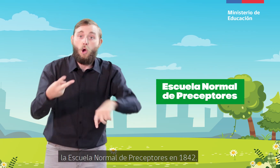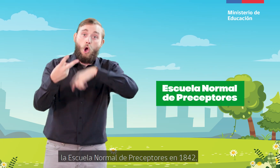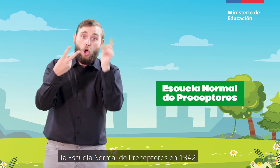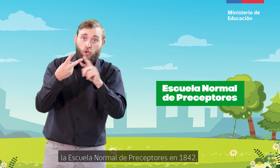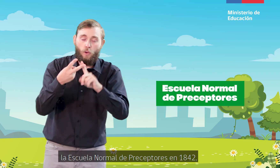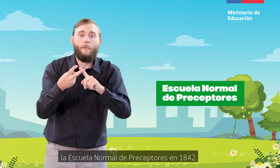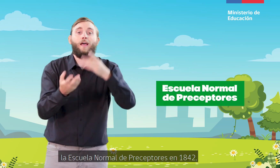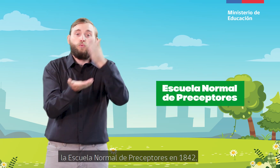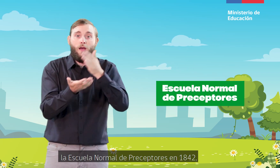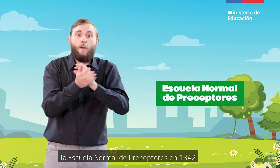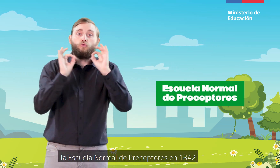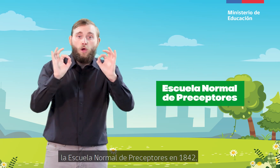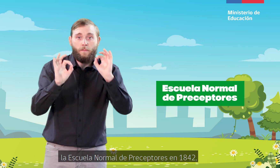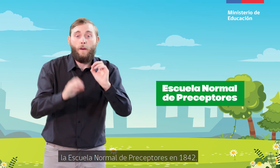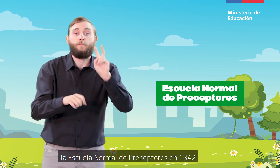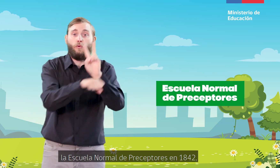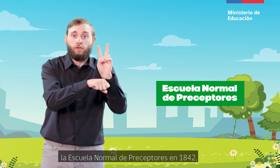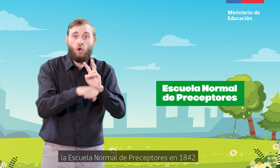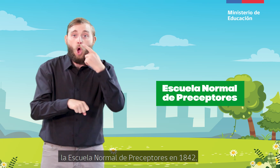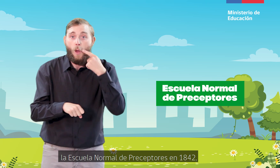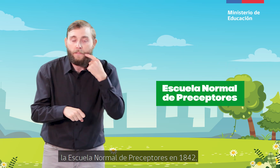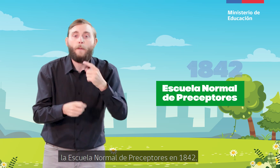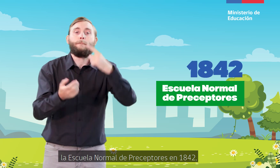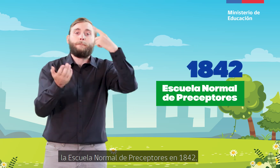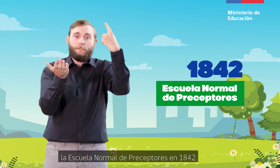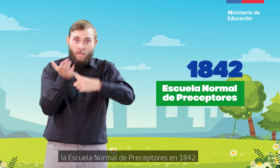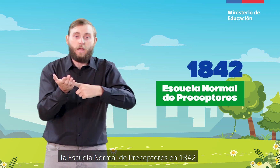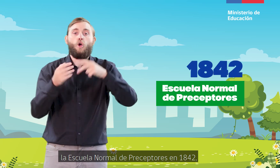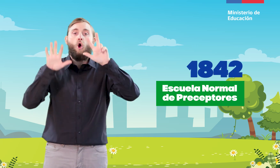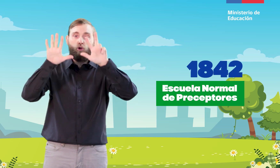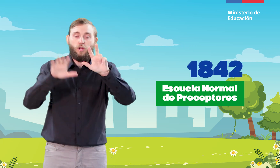la Escuela Normal de Preceptores en 1842,